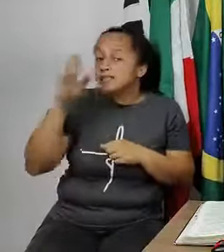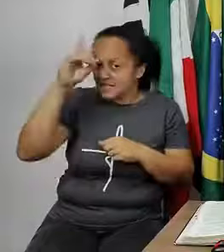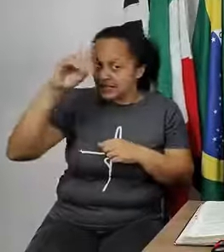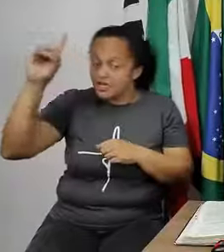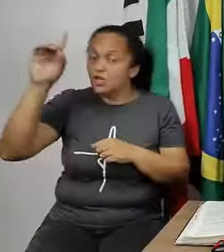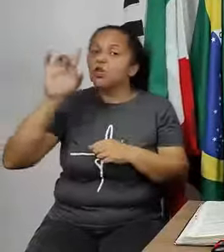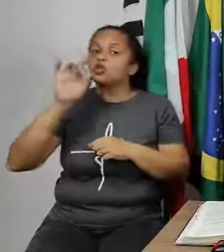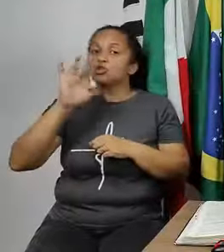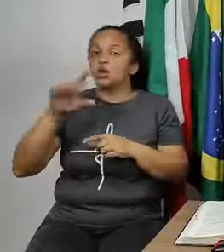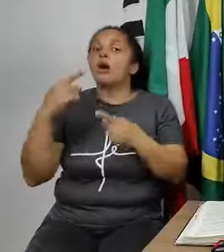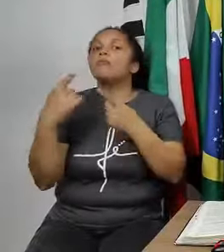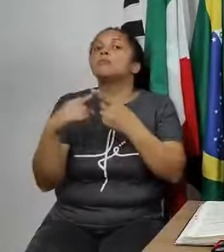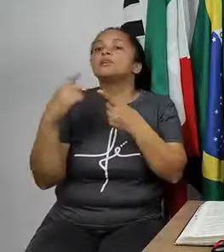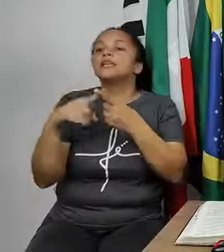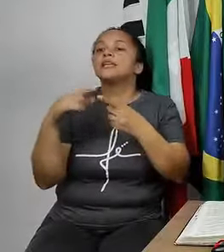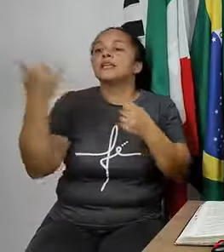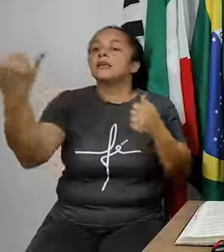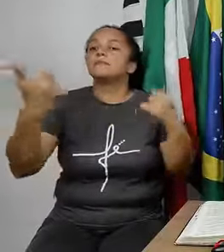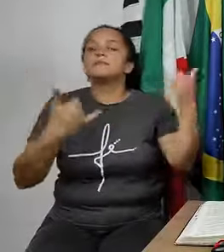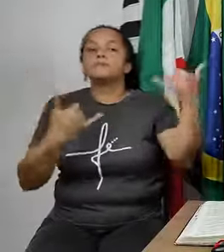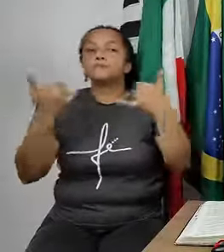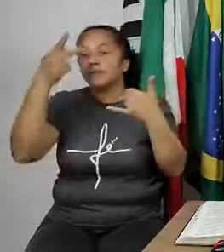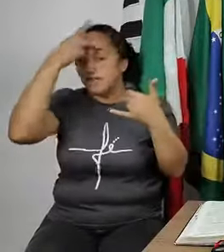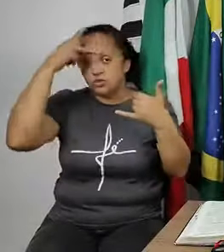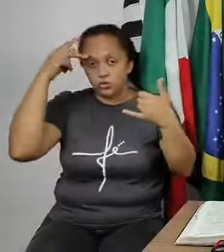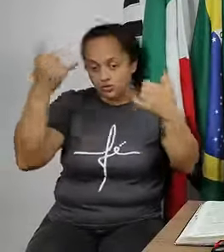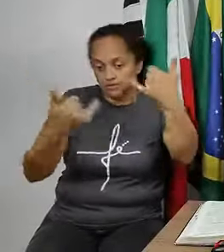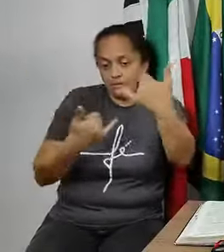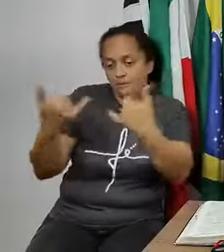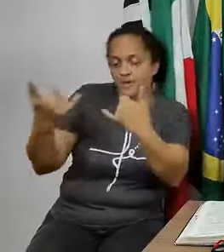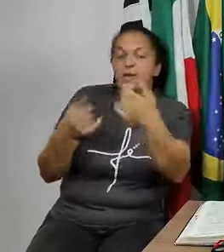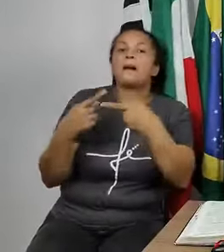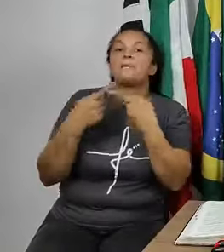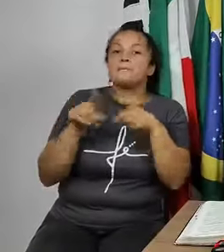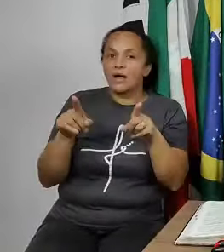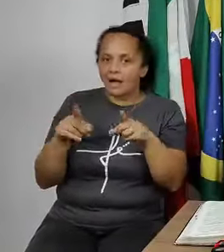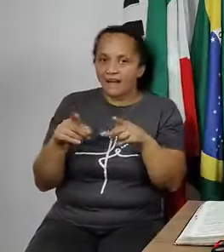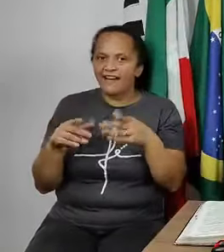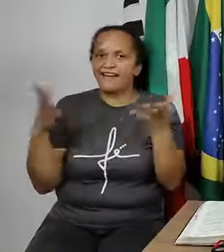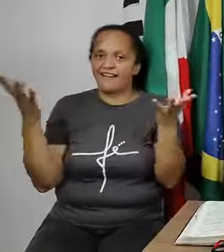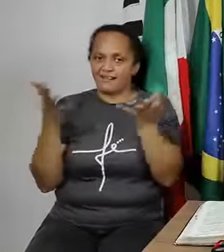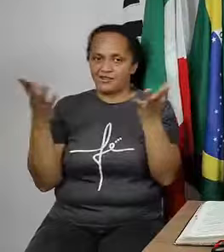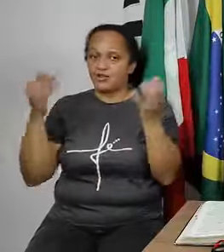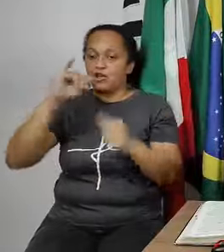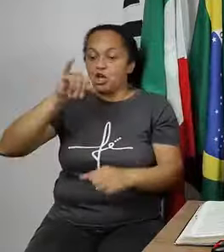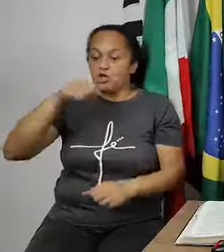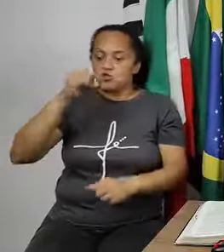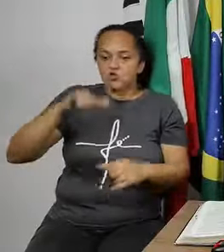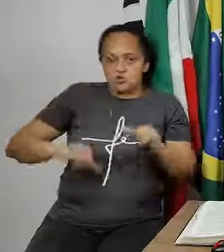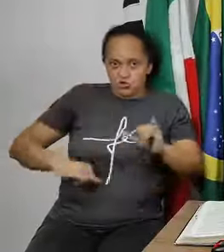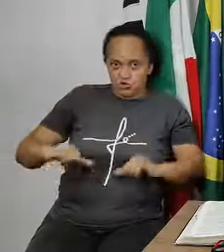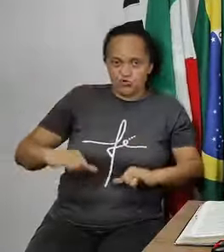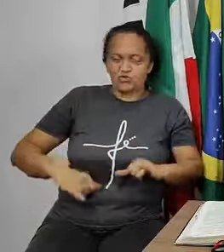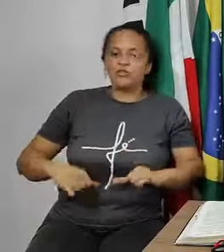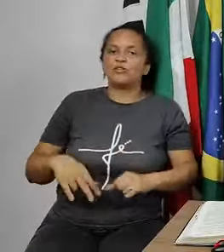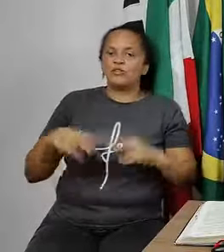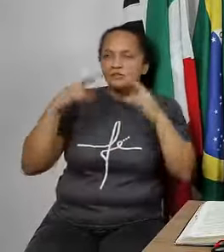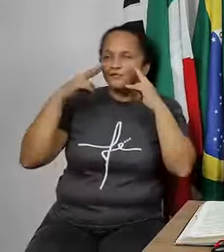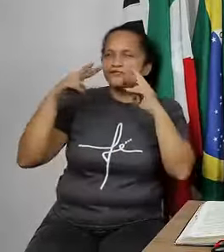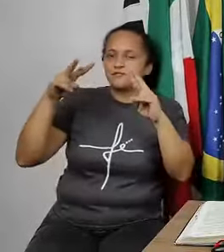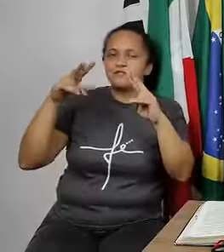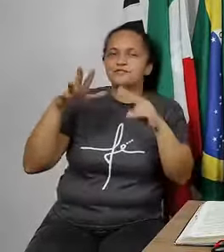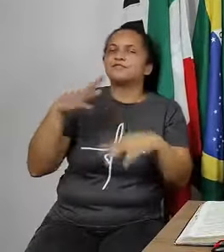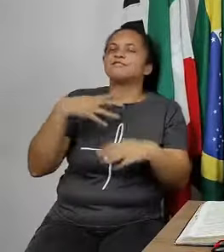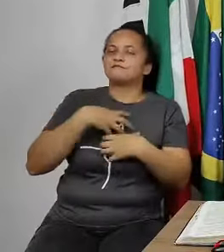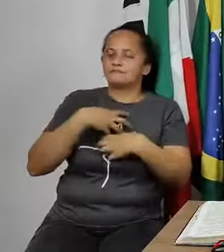mas agora os meus olhos te veem. Olha só. Entendeu? É a mesma coisa a vida